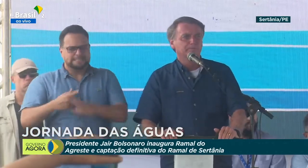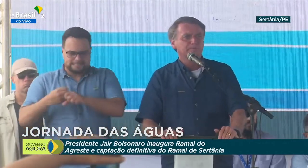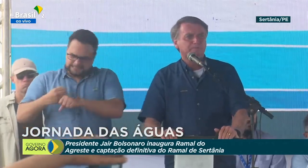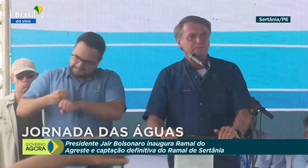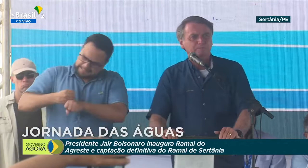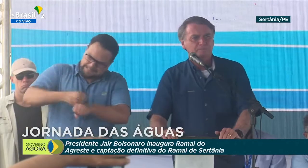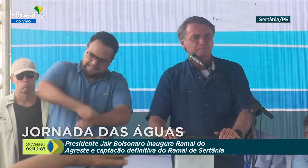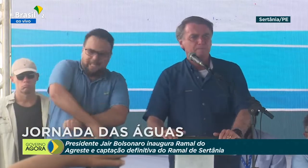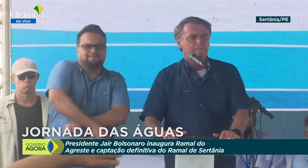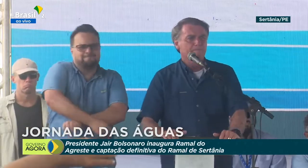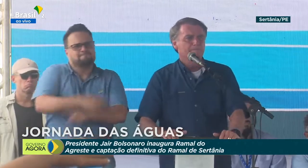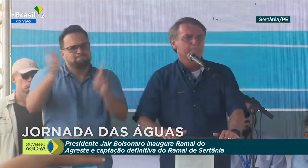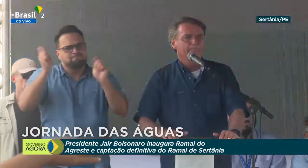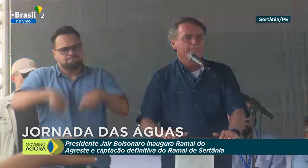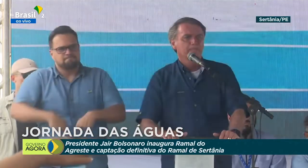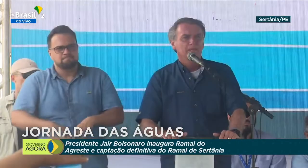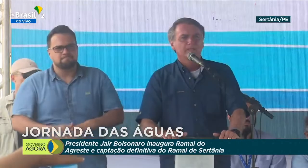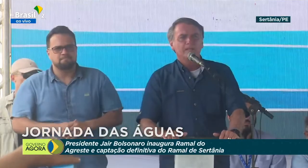pouco.